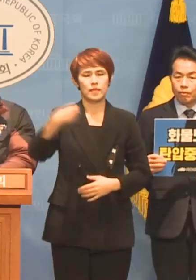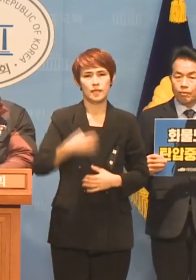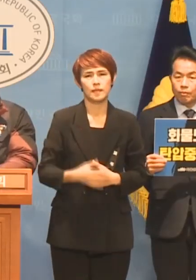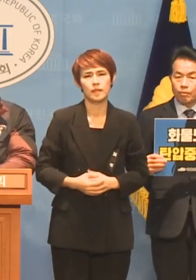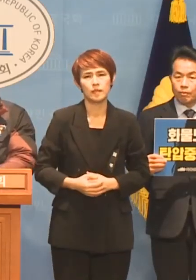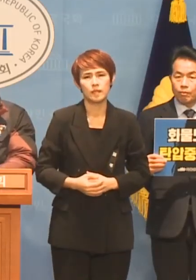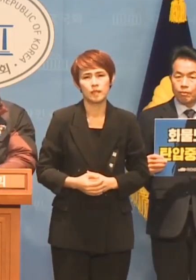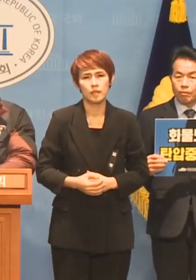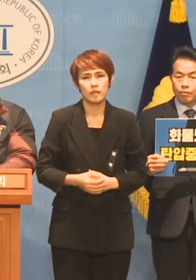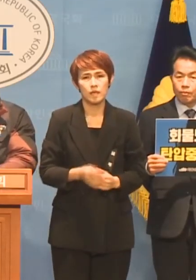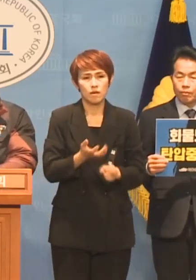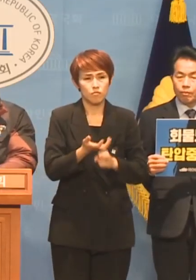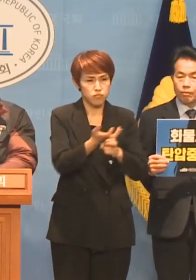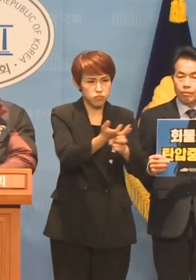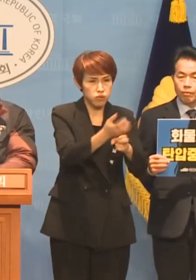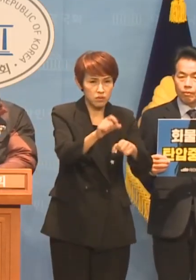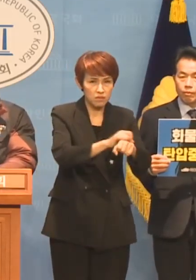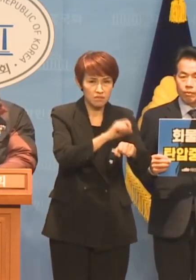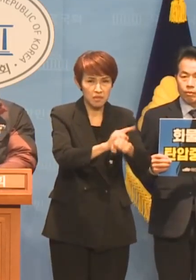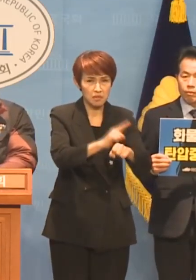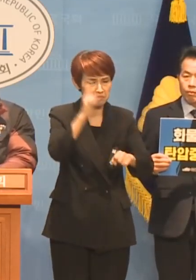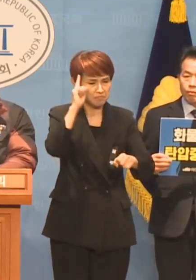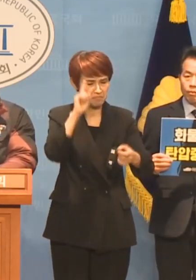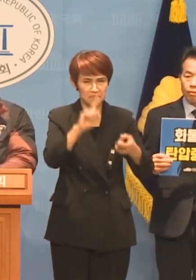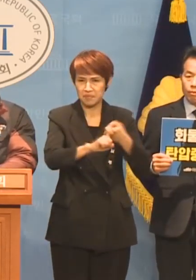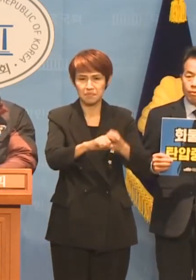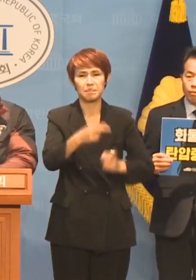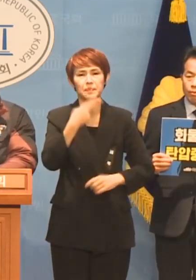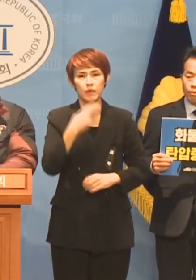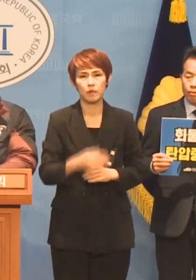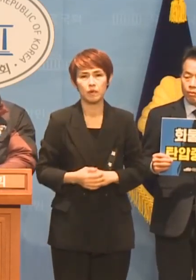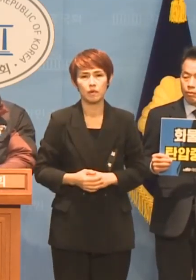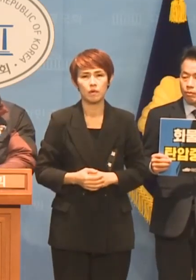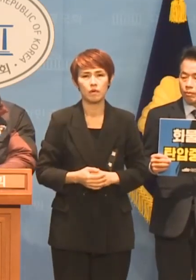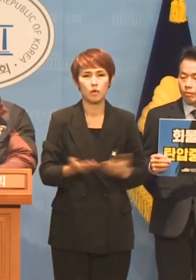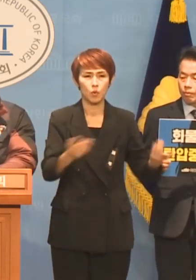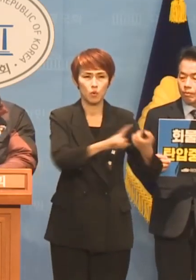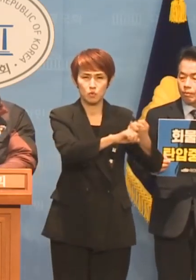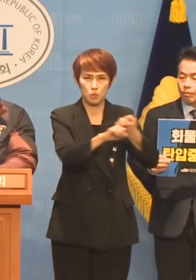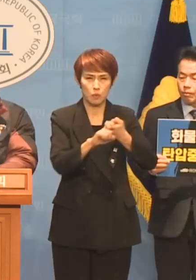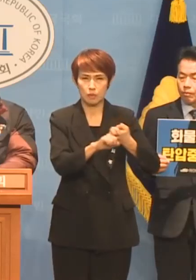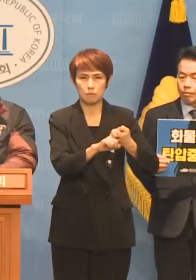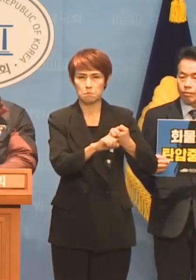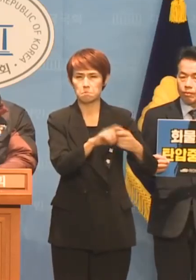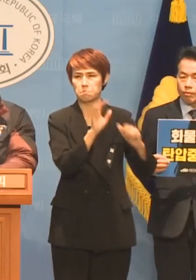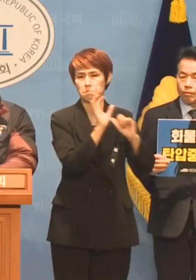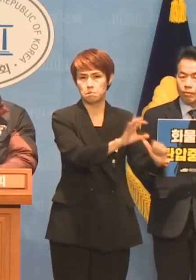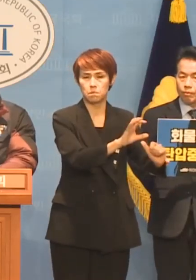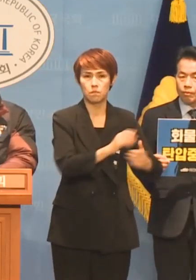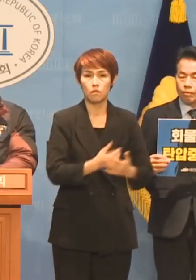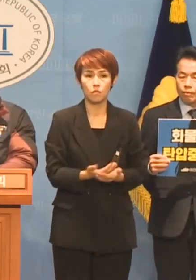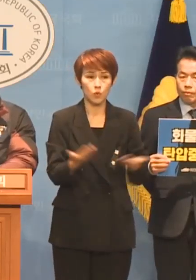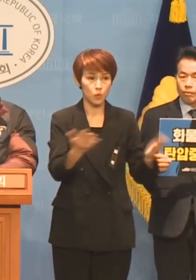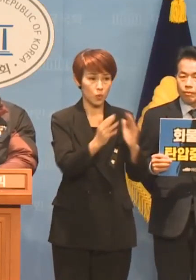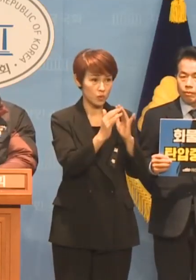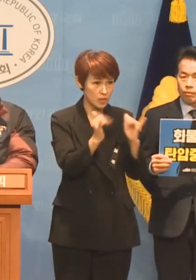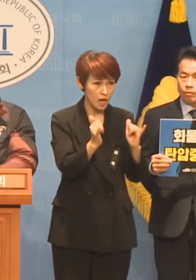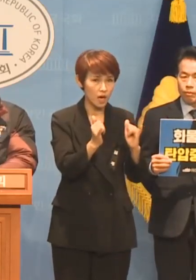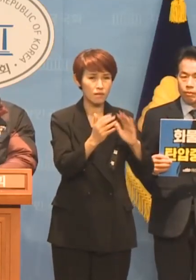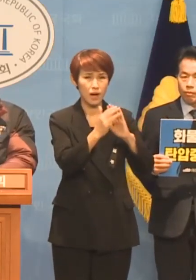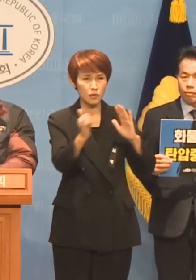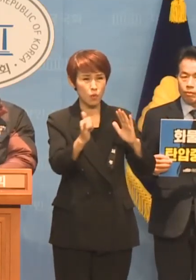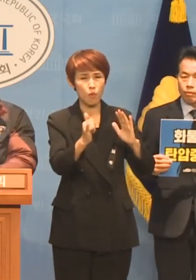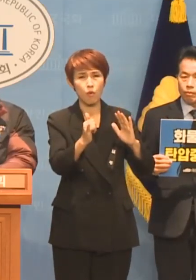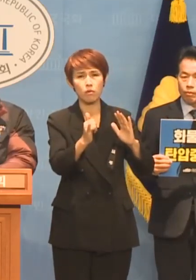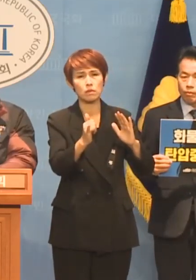영업용 차량 특성은 전혀 고려하지 않고 화물 노동자와 파트너십은 없고 화물 노동자를 포함 그 가족까지